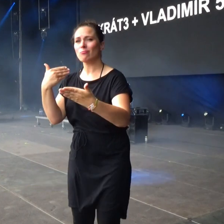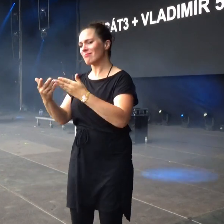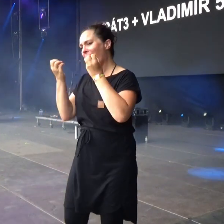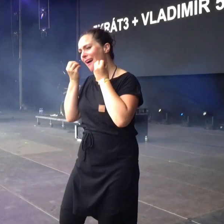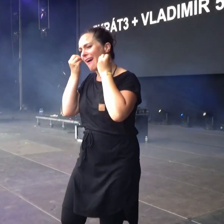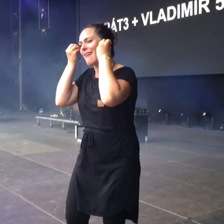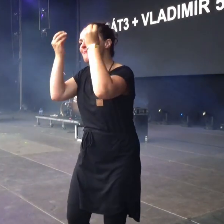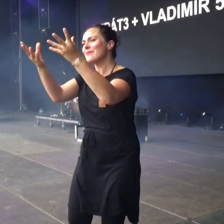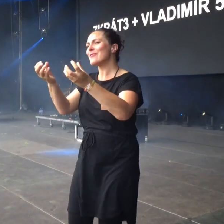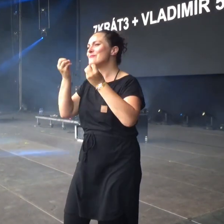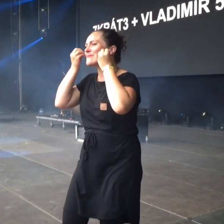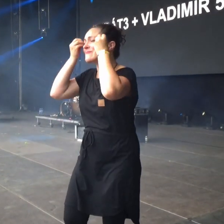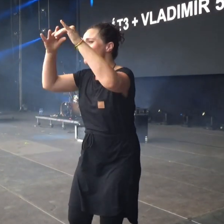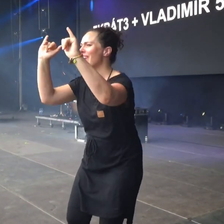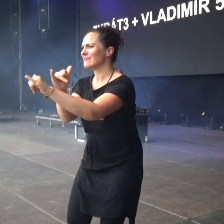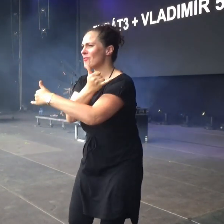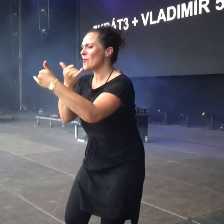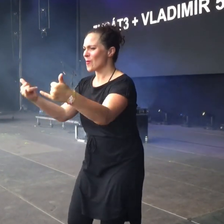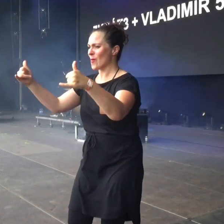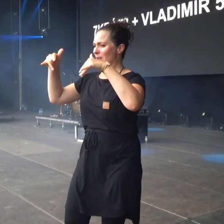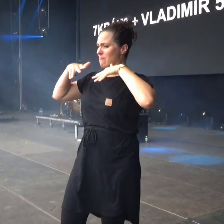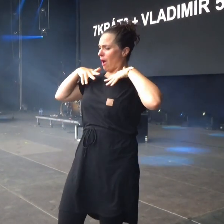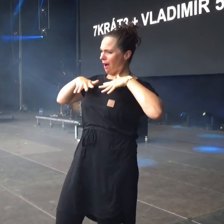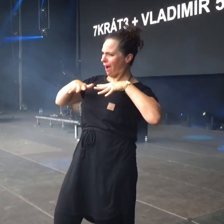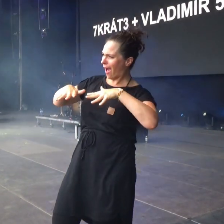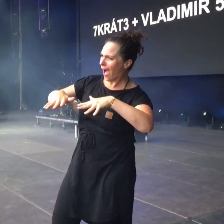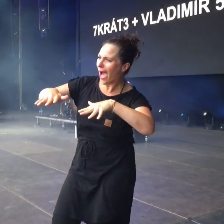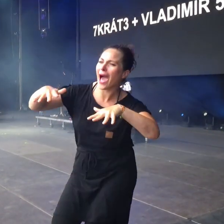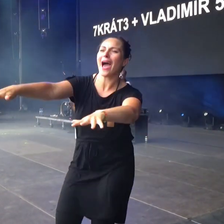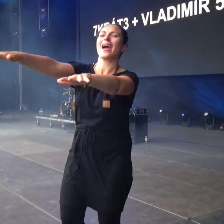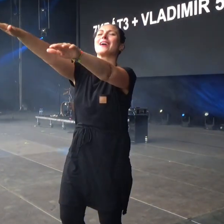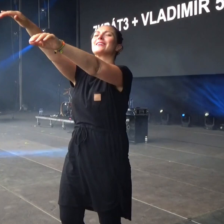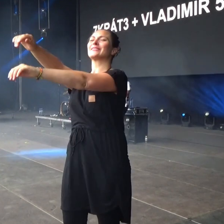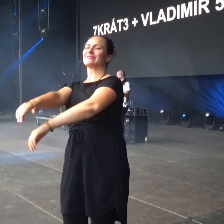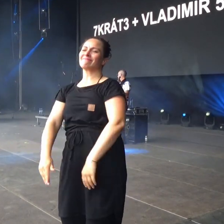proto dám mějí ten svůj den práv.